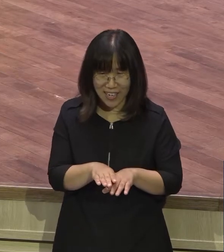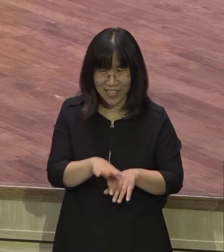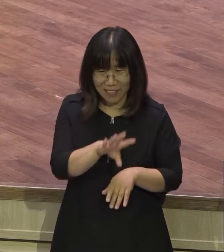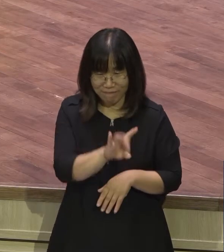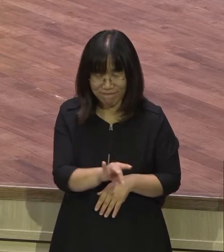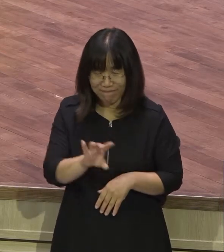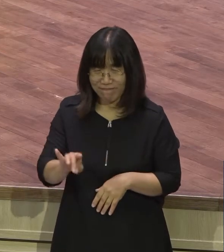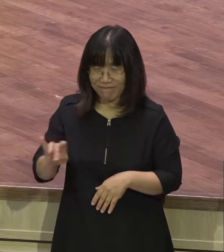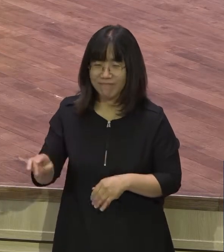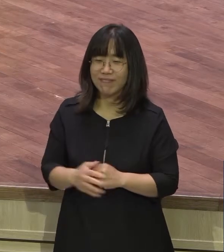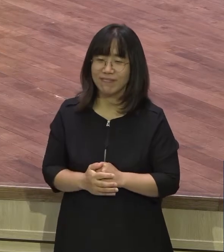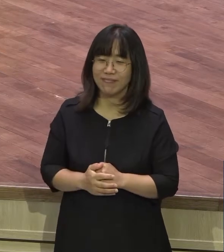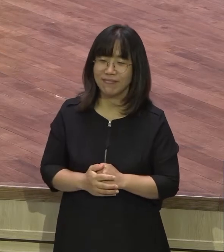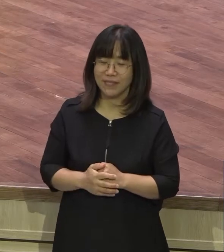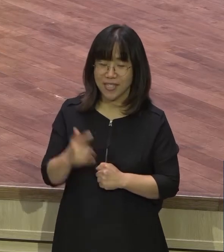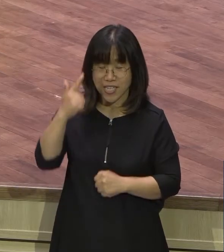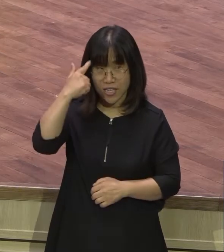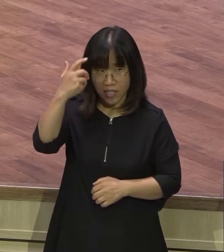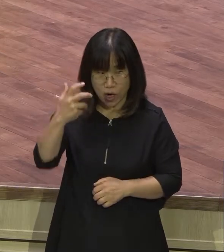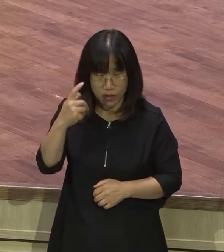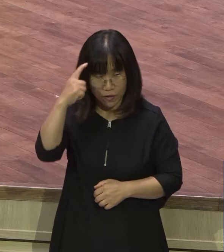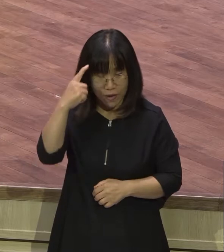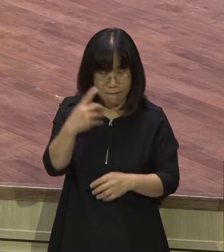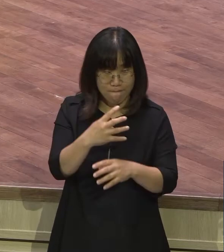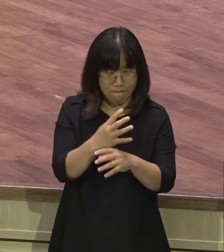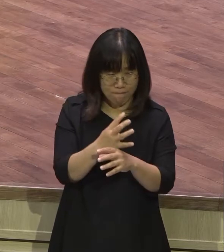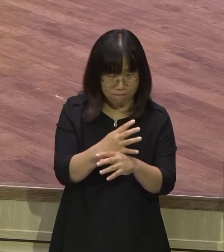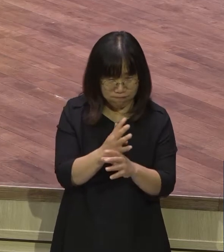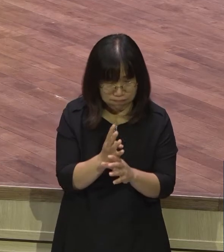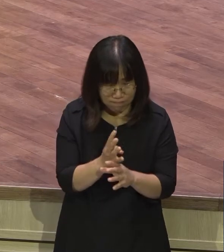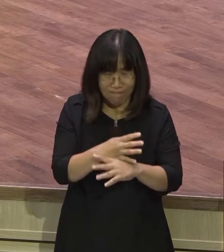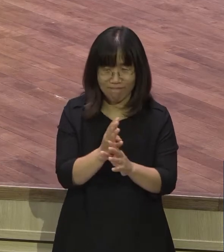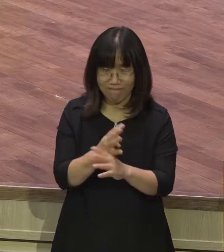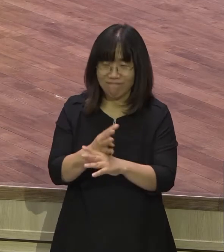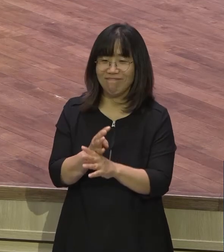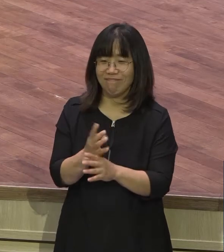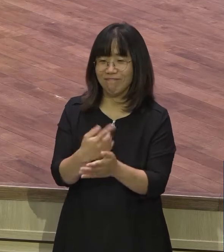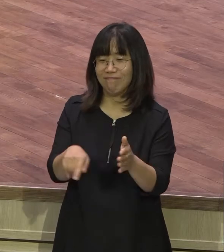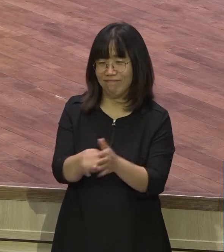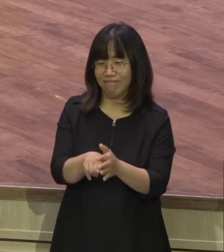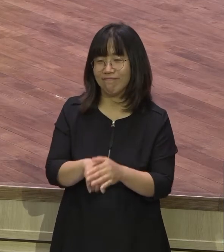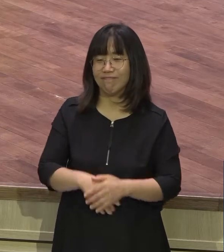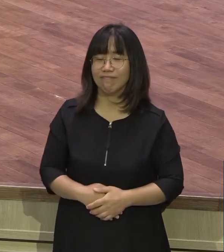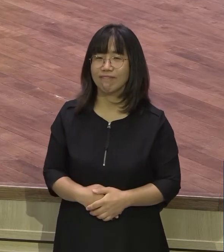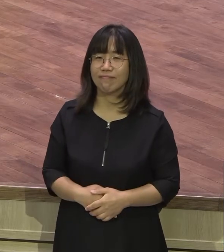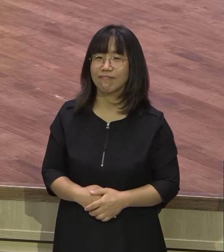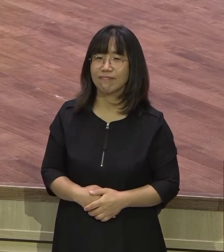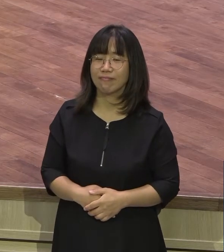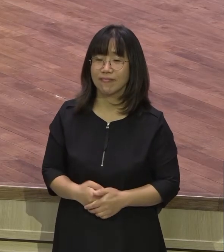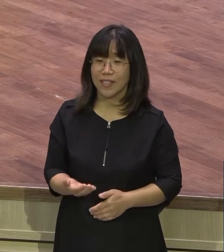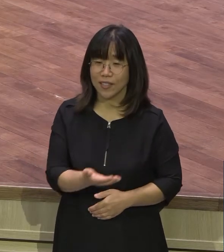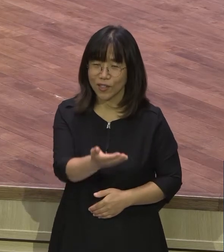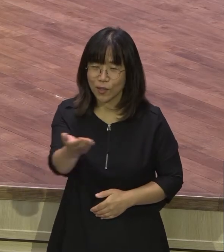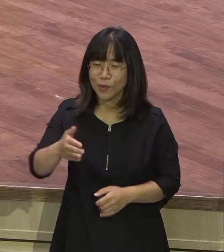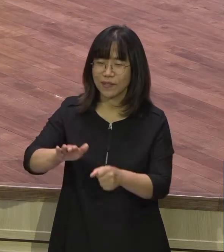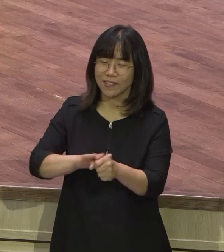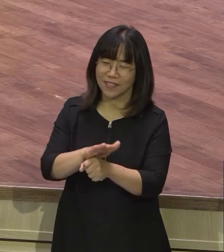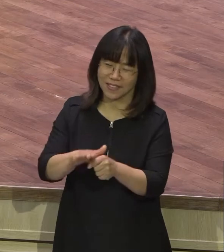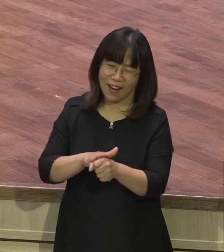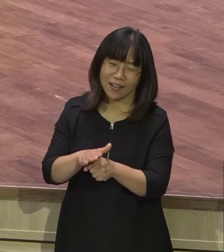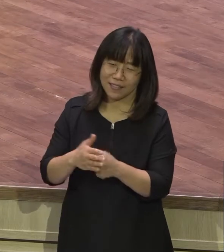해서 여러분을 영적으로 깨어있게 만드는 것이 축복이 좀 있길 바랍니다. 그거 아셔야 돼요. 그 여러분을 사랑하기 때문에.